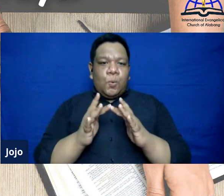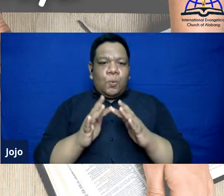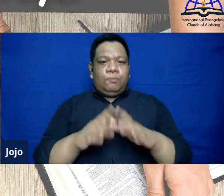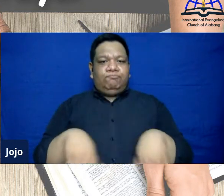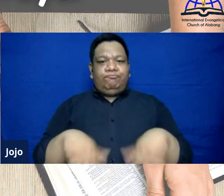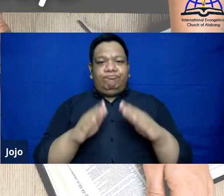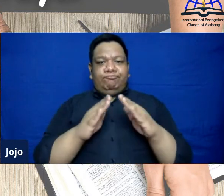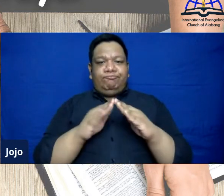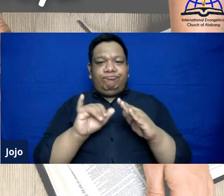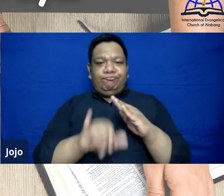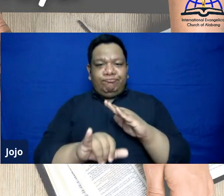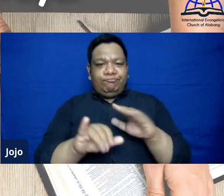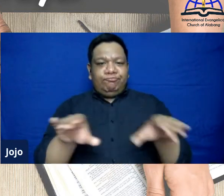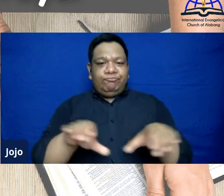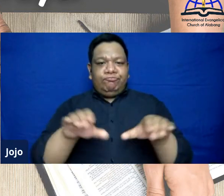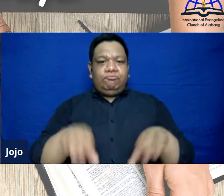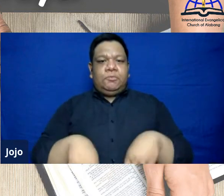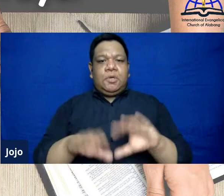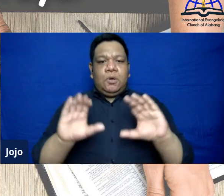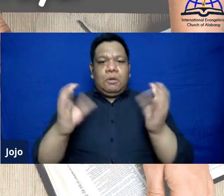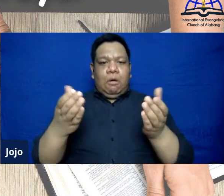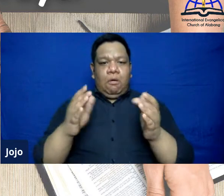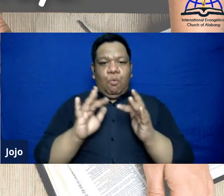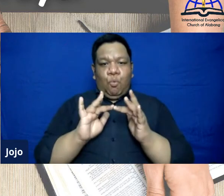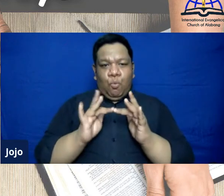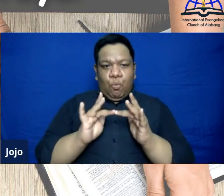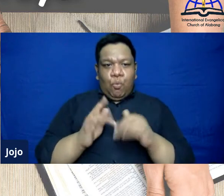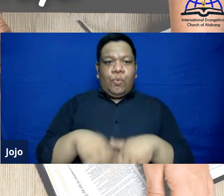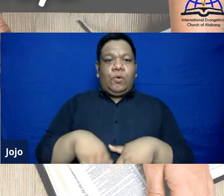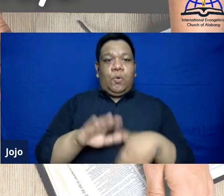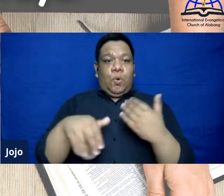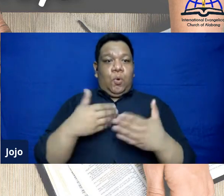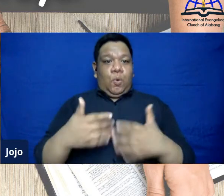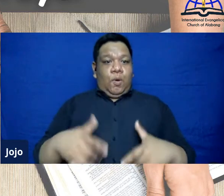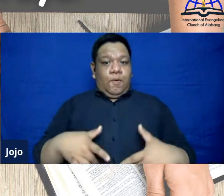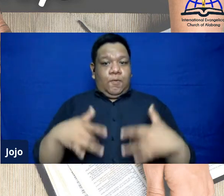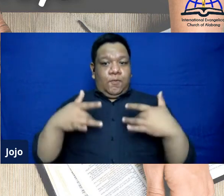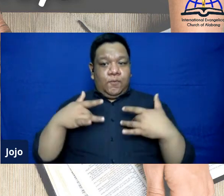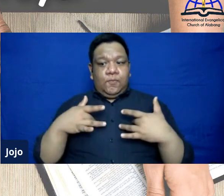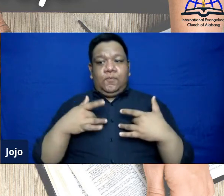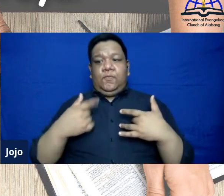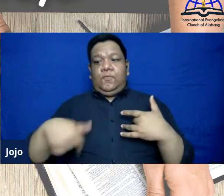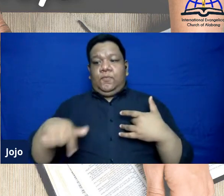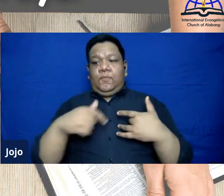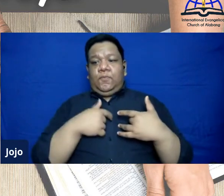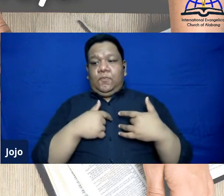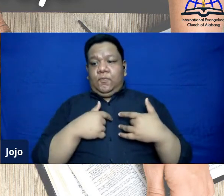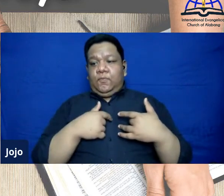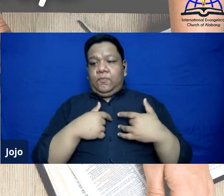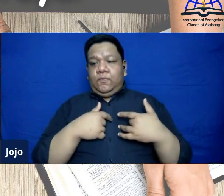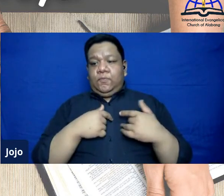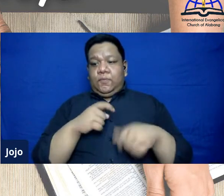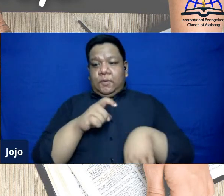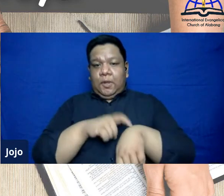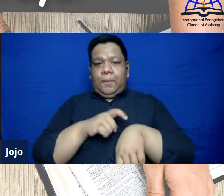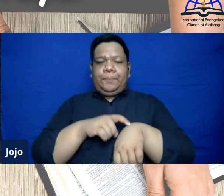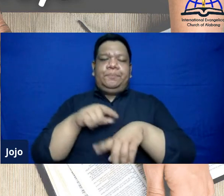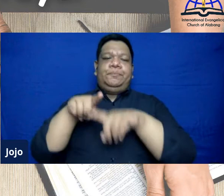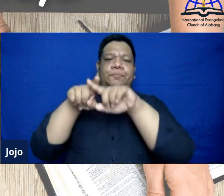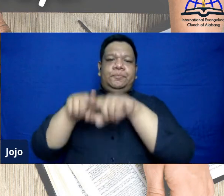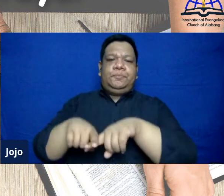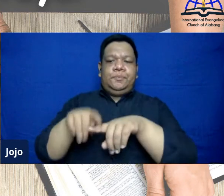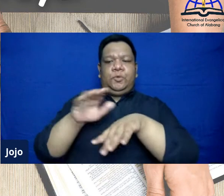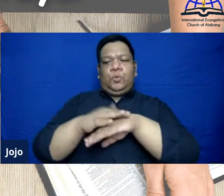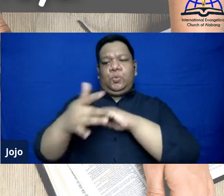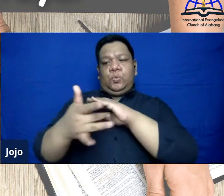home, classes online, lahat ng ating kabuhayan, lahat ng ating galaw ay naging dependent tayo ngayon sa